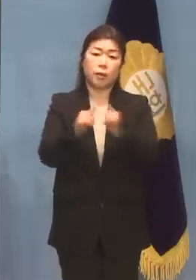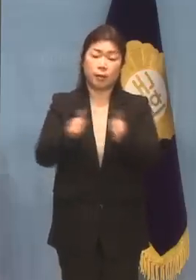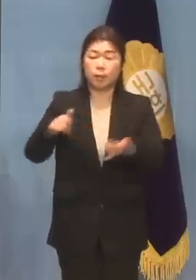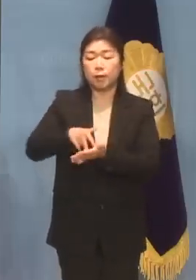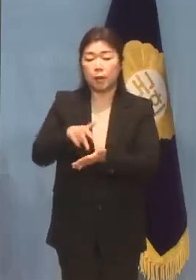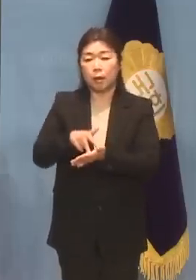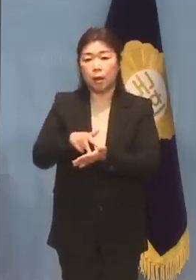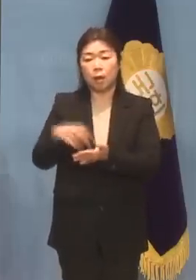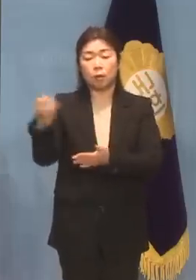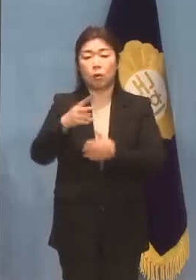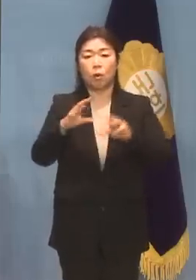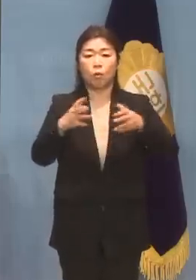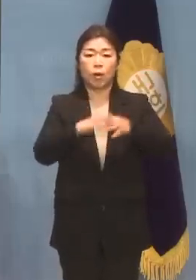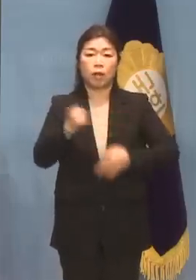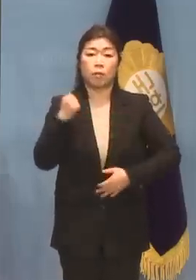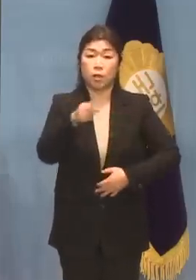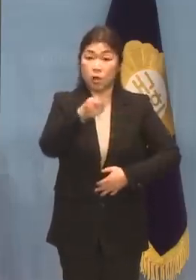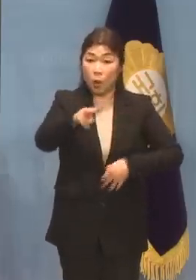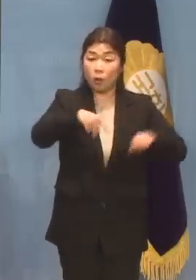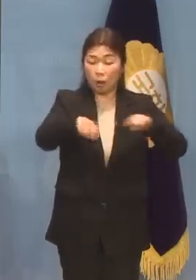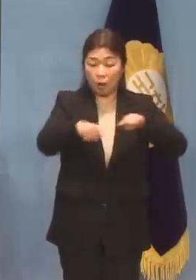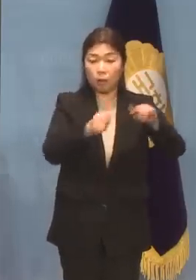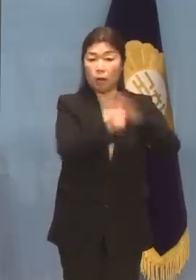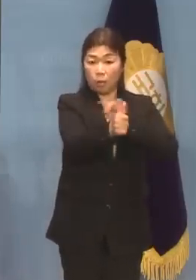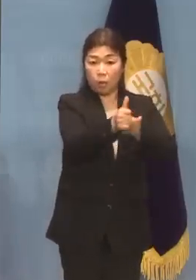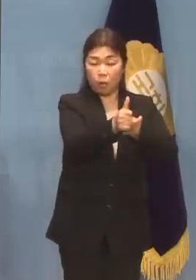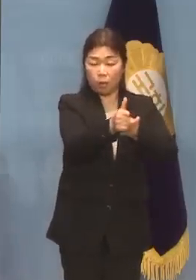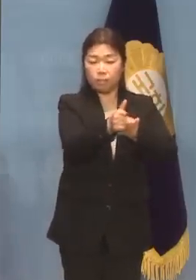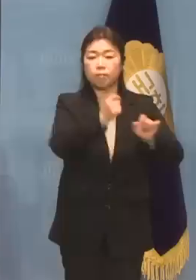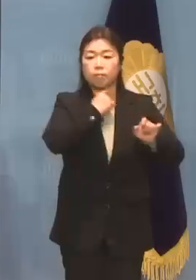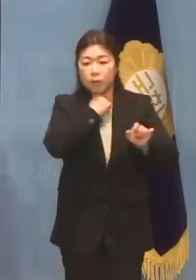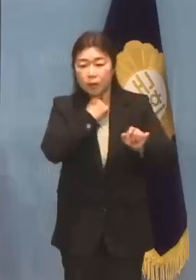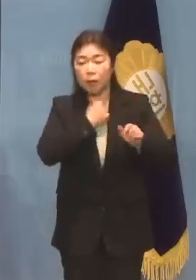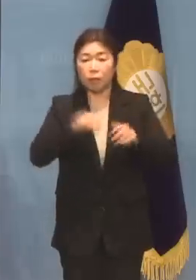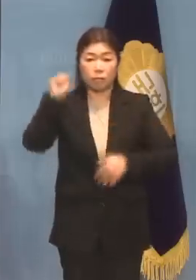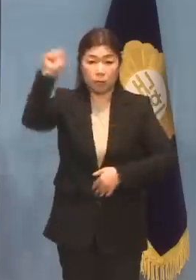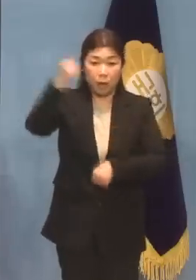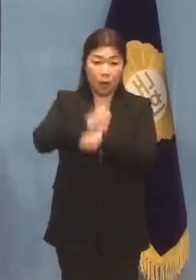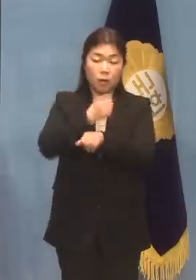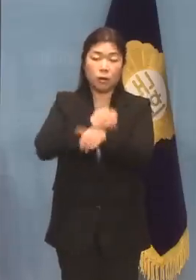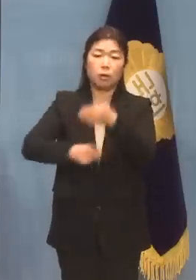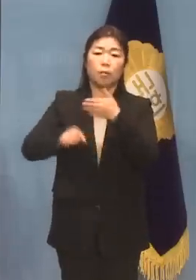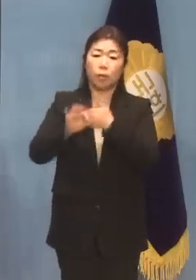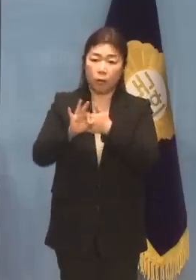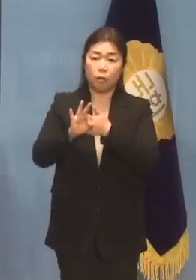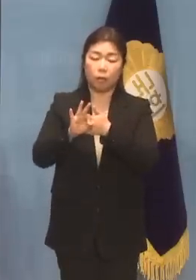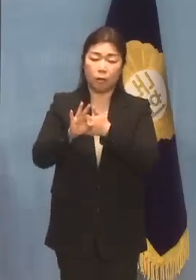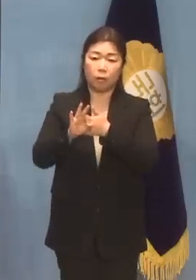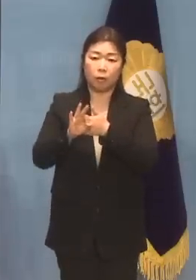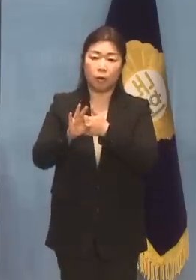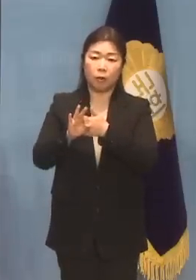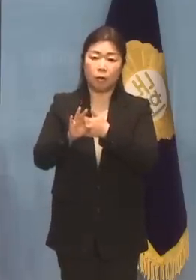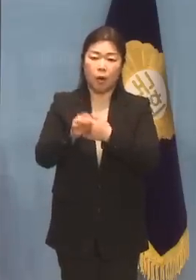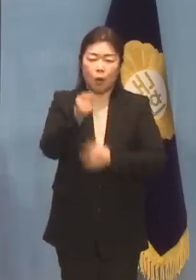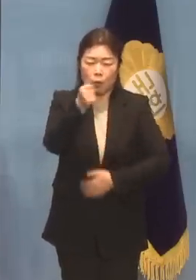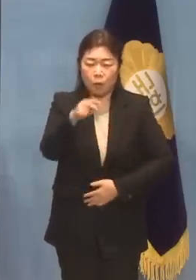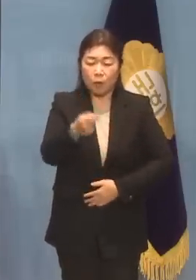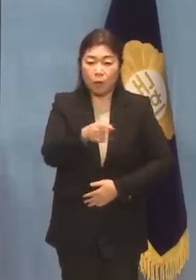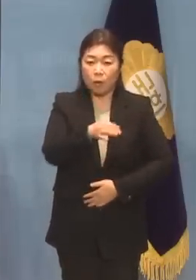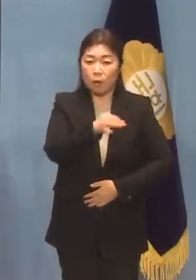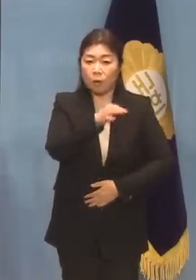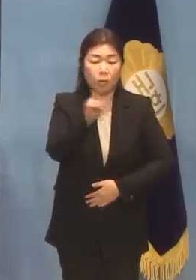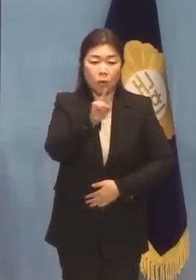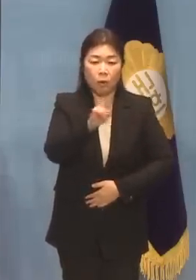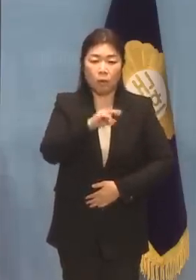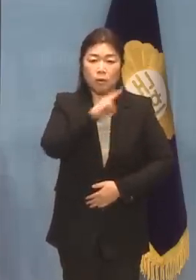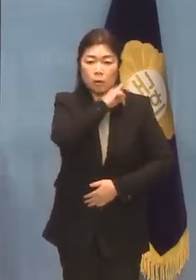정치인으로서 특히나 여당 대표를 자임하고 나셨다면은 나선 분이라면은 한 점 의혹 없이